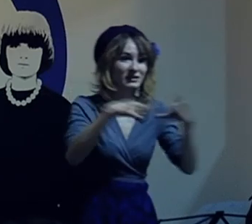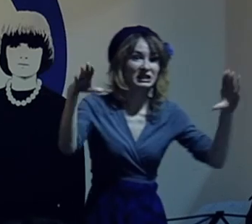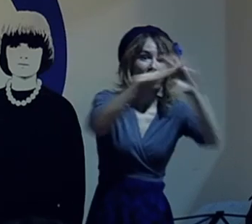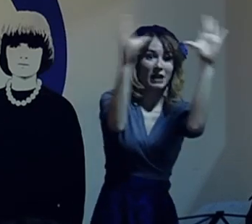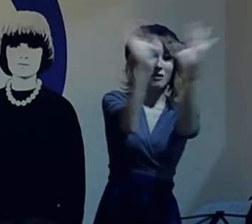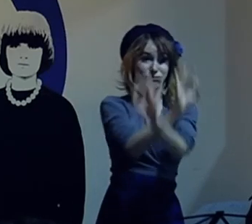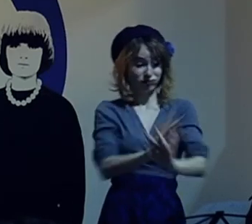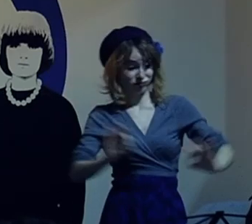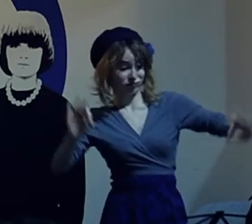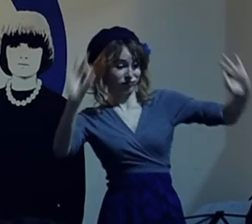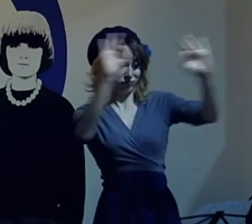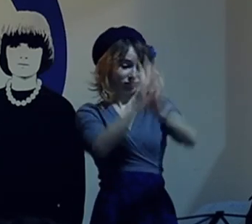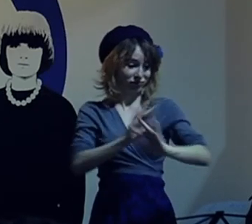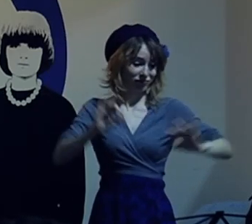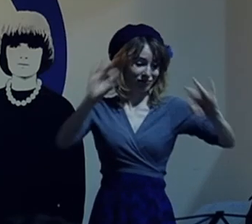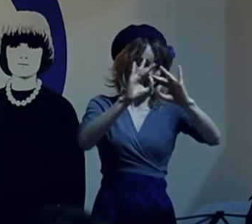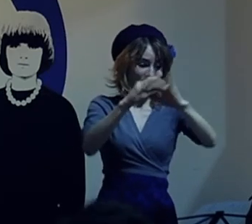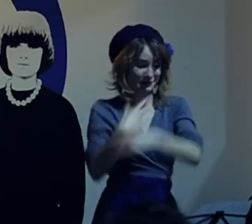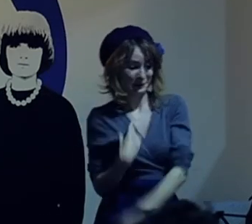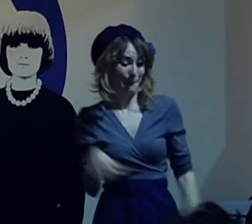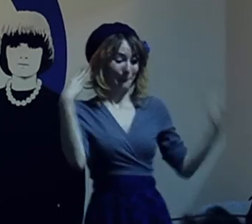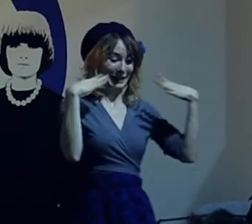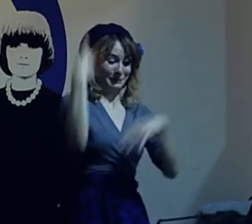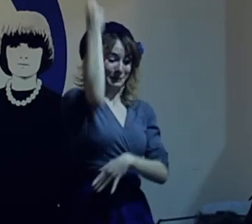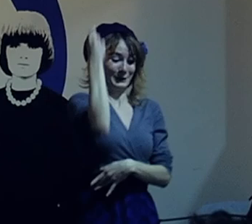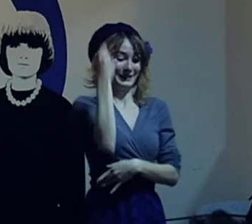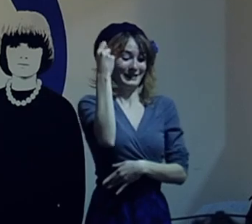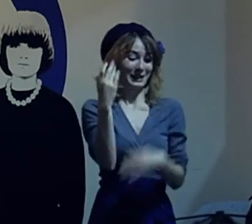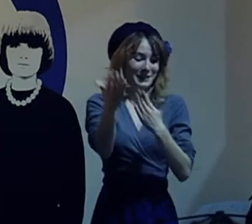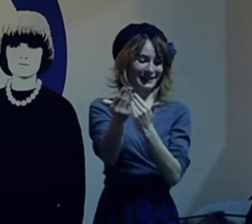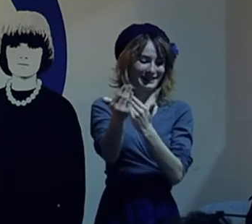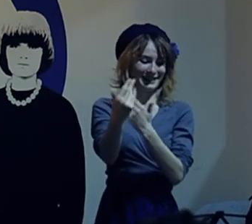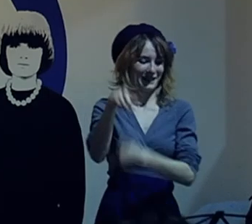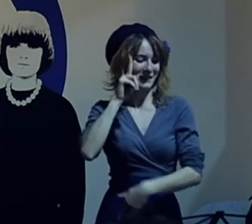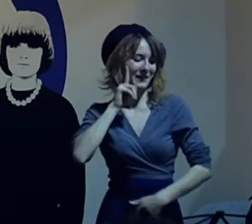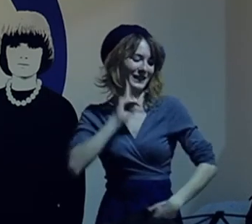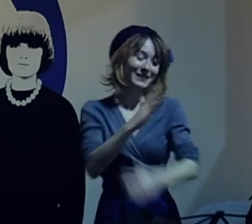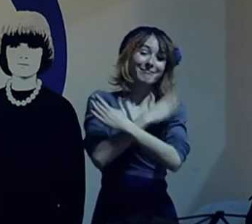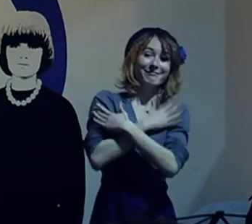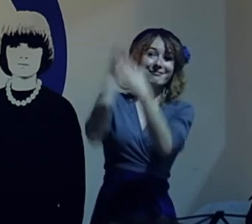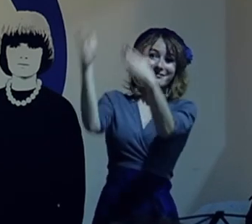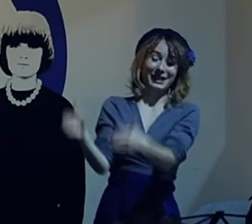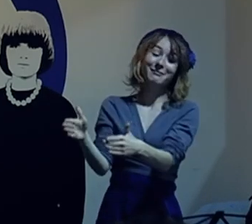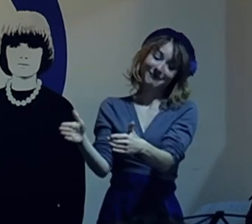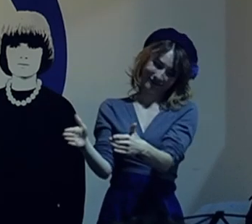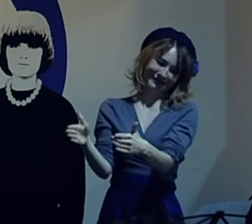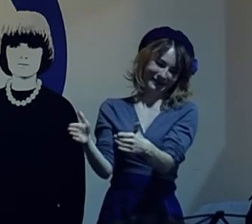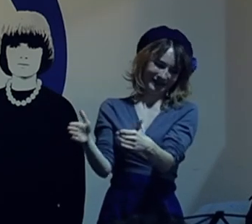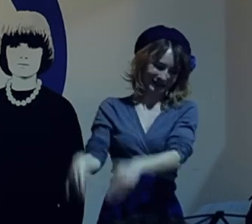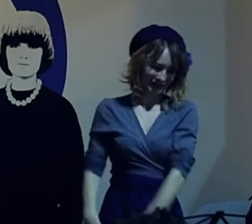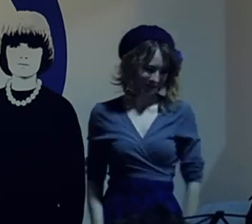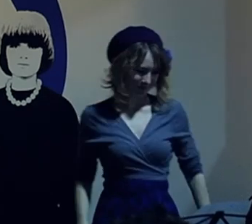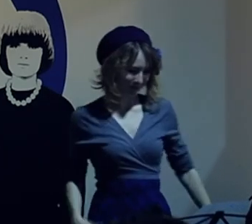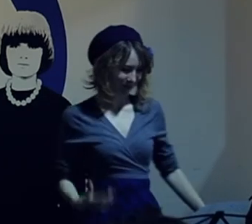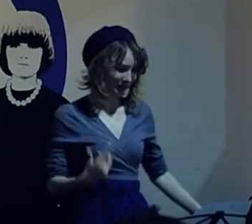livre assez gros avec pas d'image. Ben si Nathan le bus comme une fille sage